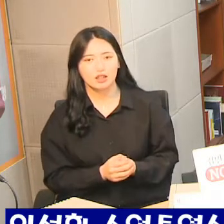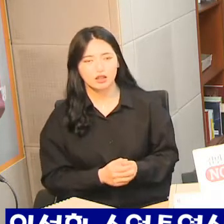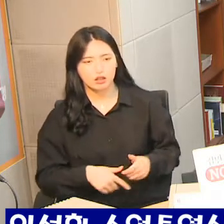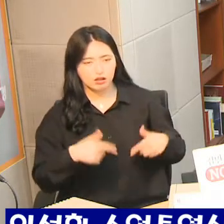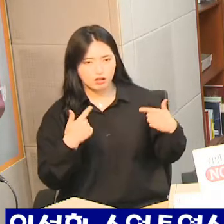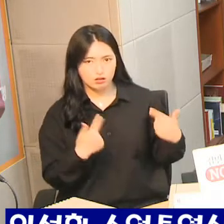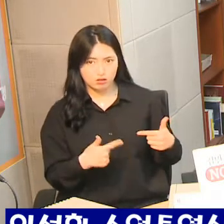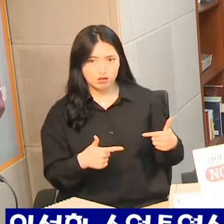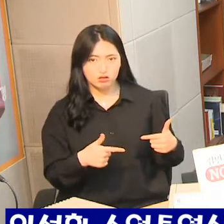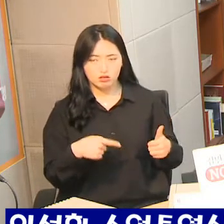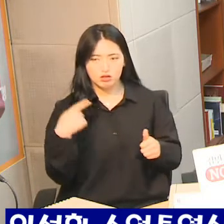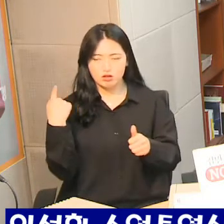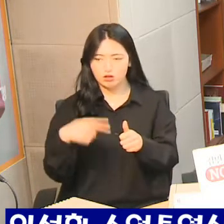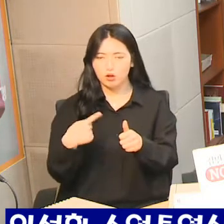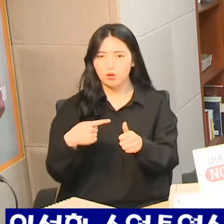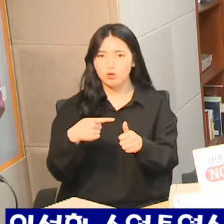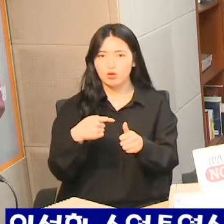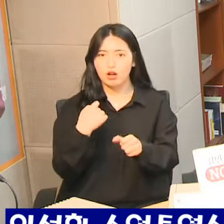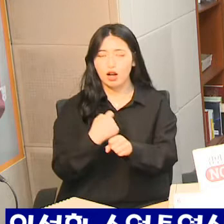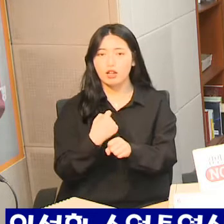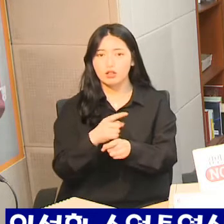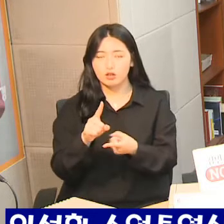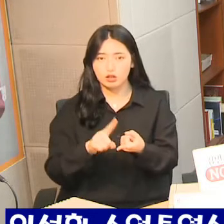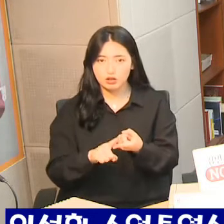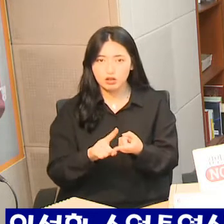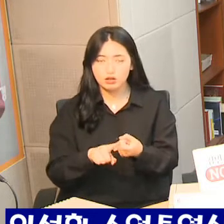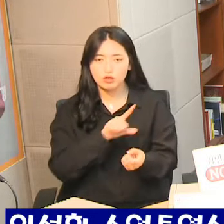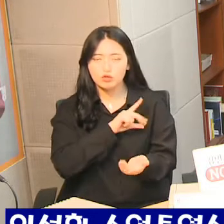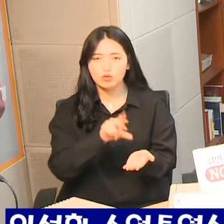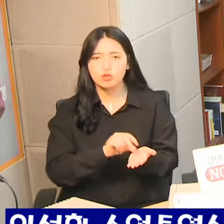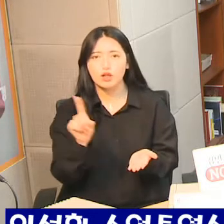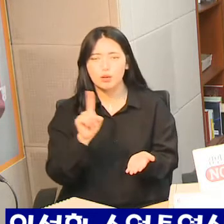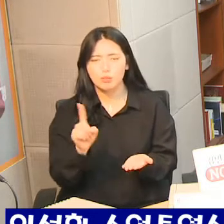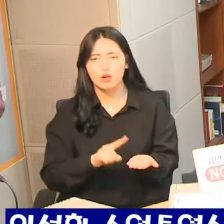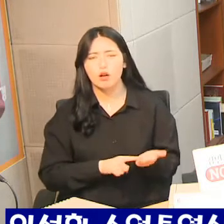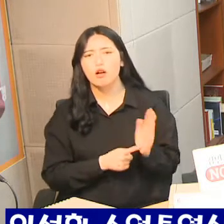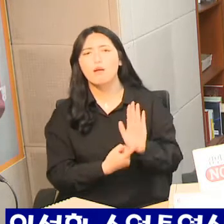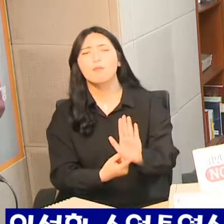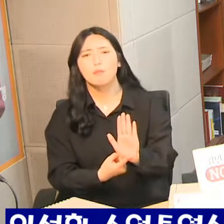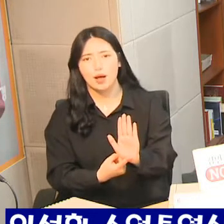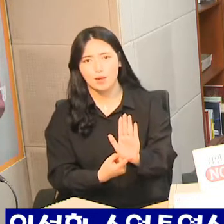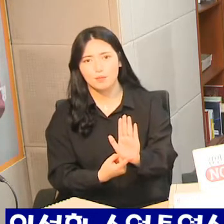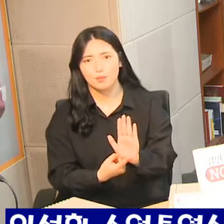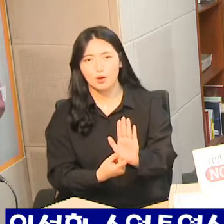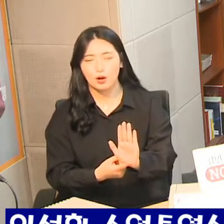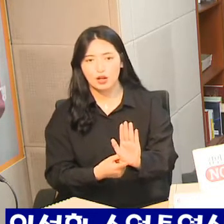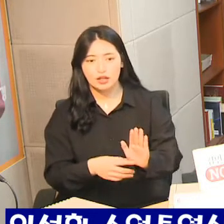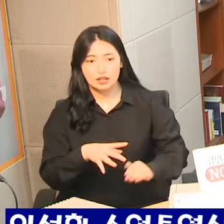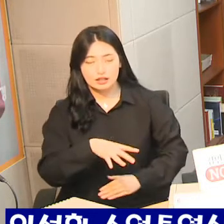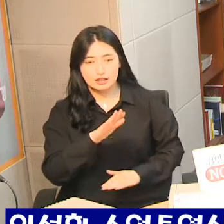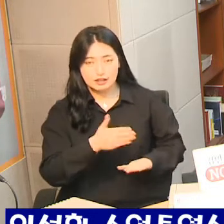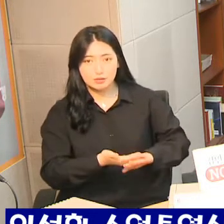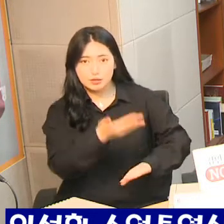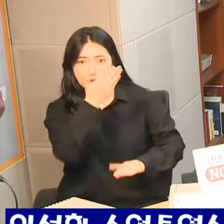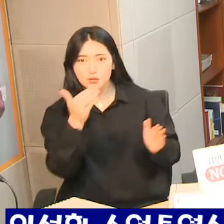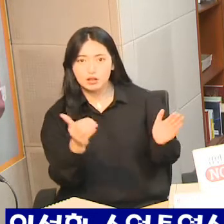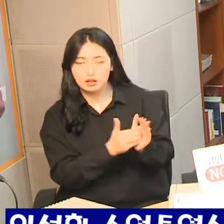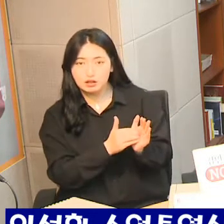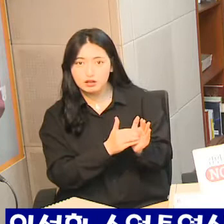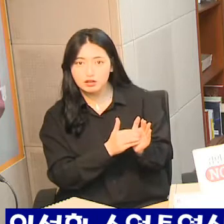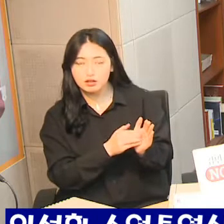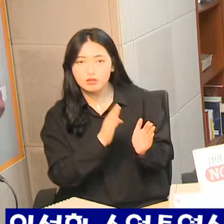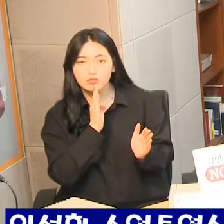늘 코칭을 뭐 꾸준하게 있는 거 주제가 바로 발표예요. 요즘 이제 상반기 끝나가잖아요. 2분기